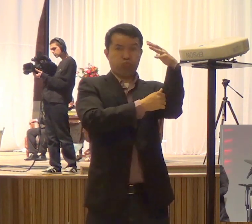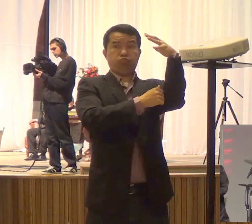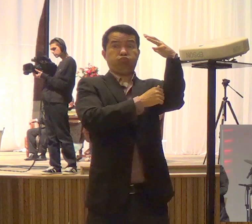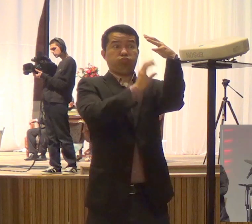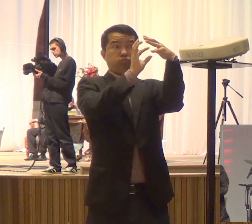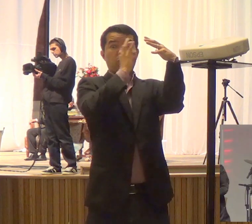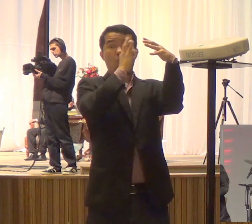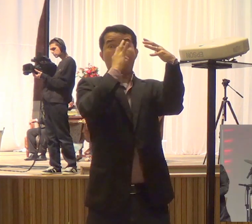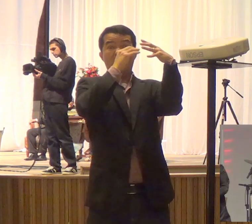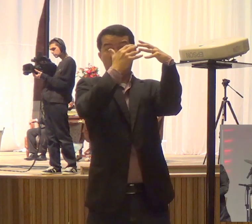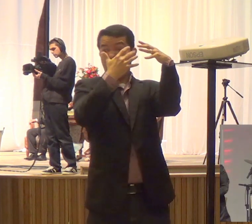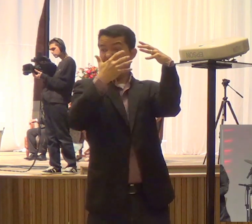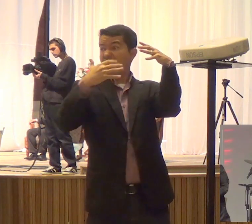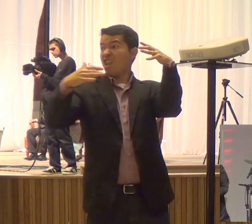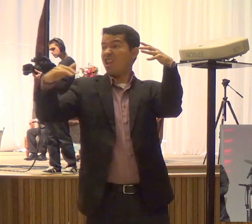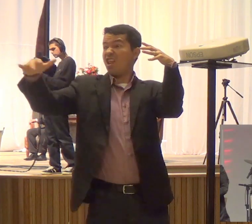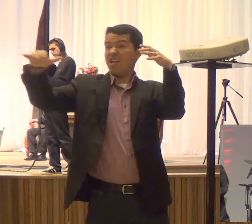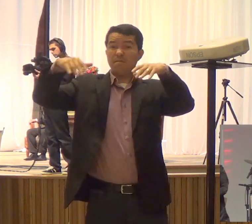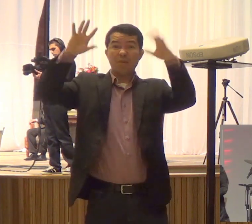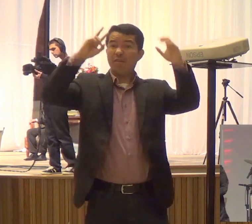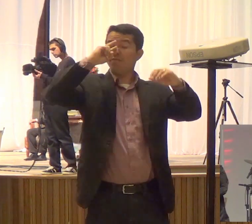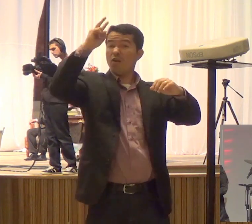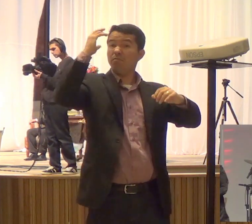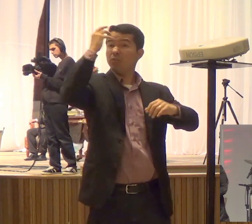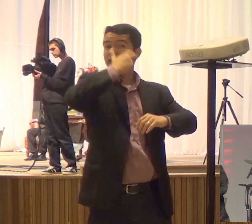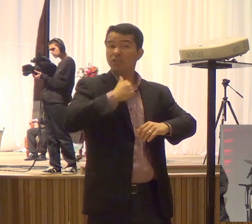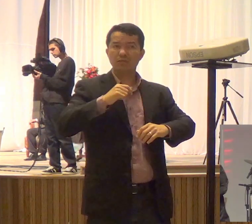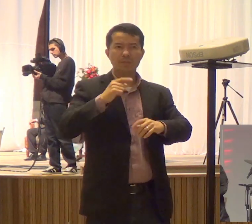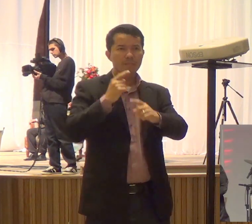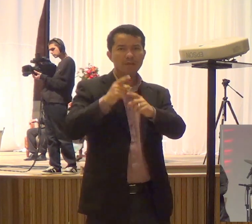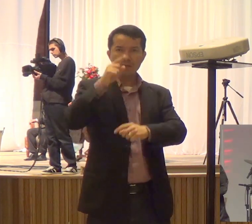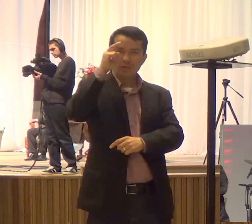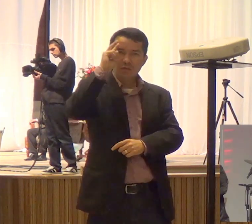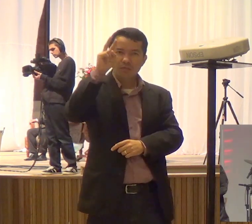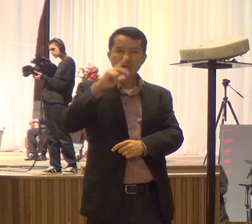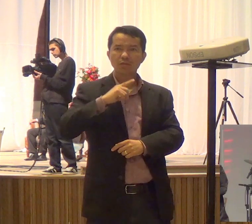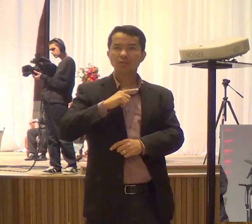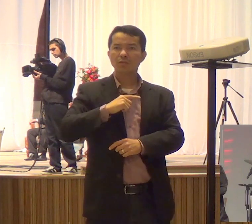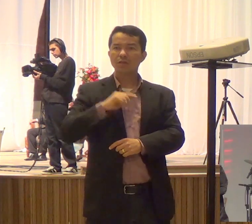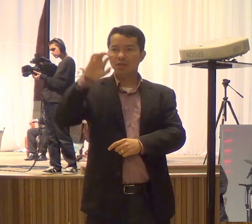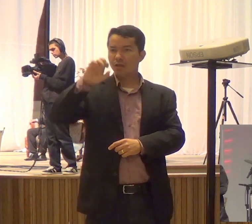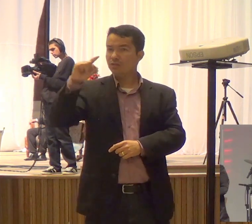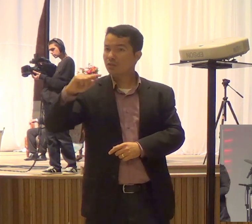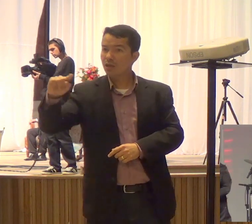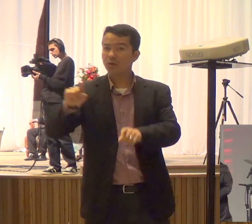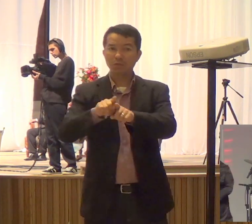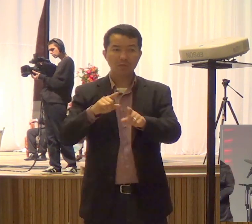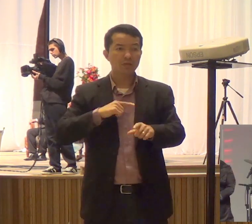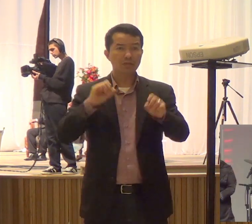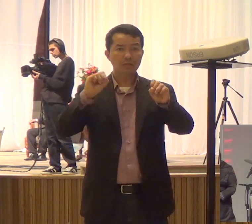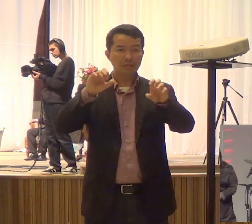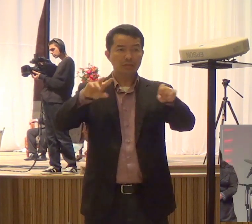que, apesar do castigo, apesar da dor, apesar da luta, apesar do exílio, apesar dos anos longe,